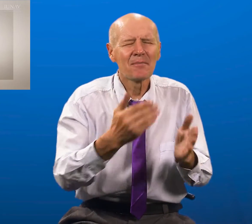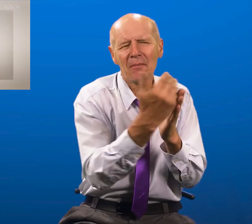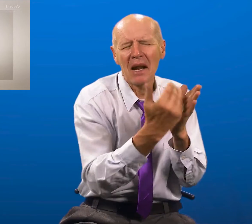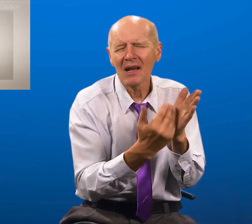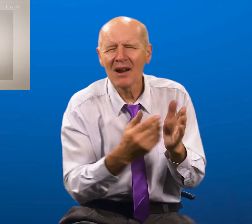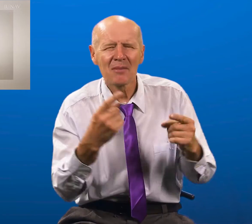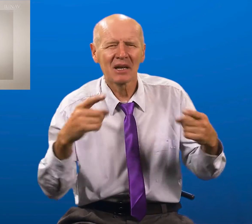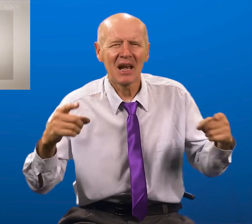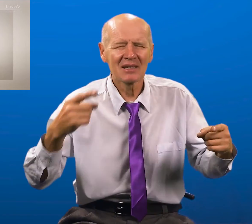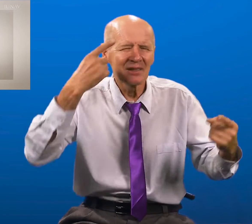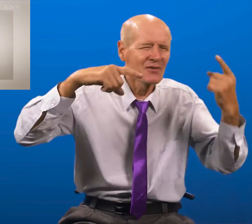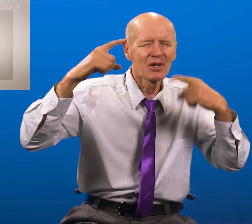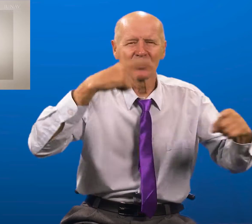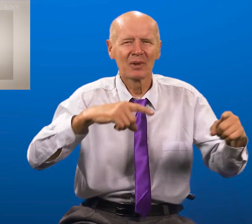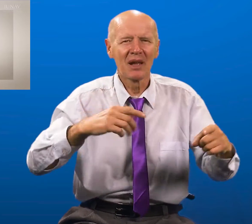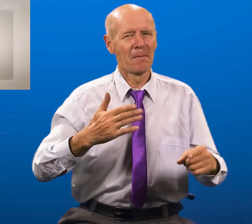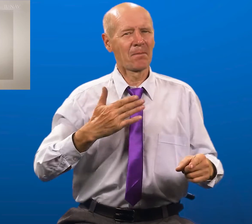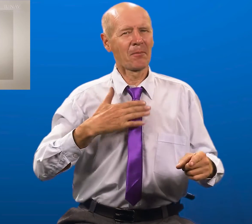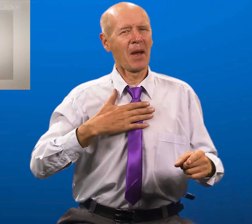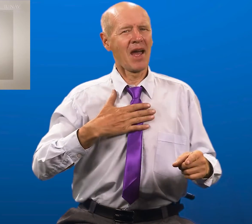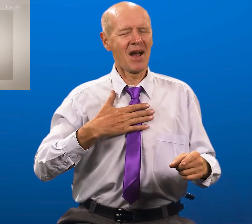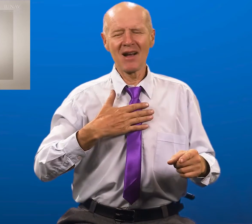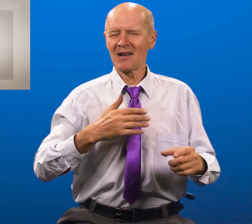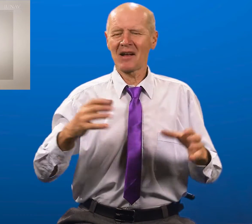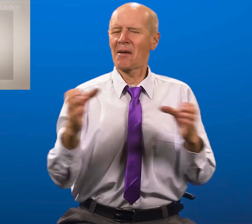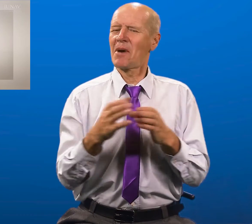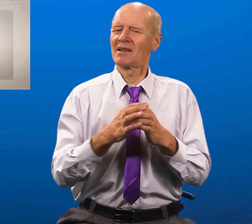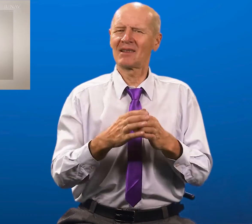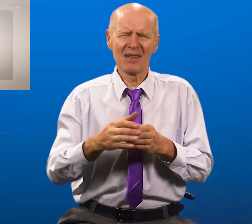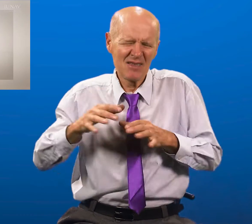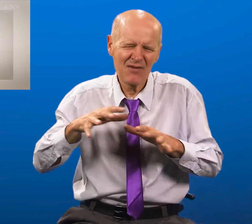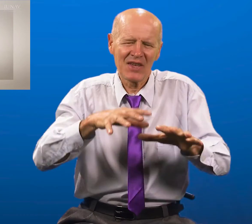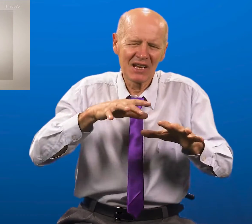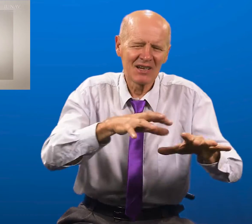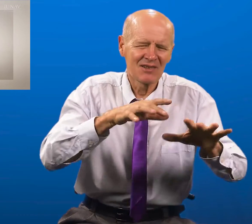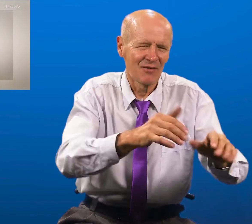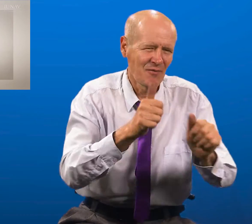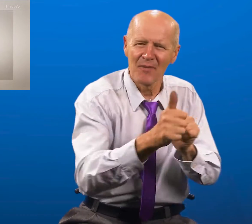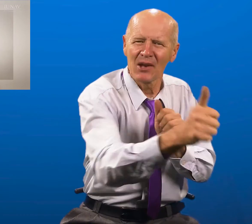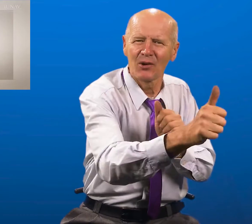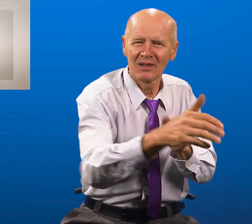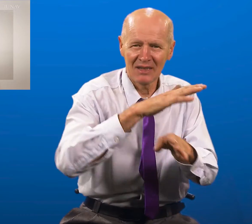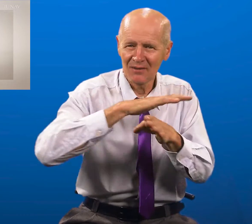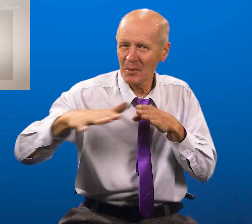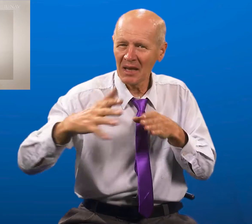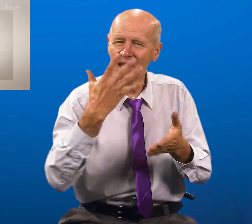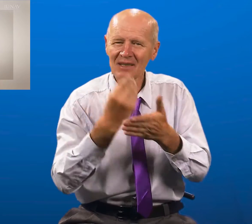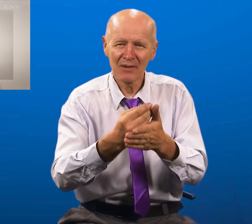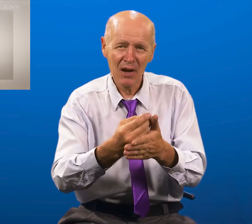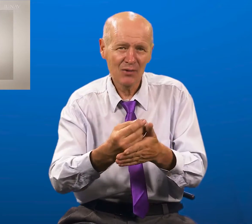Это было непросто, но при поддержке моей команды преподавателей мы двигались вперед, исполняя свою миссию.